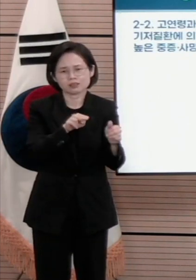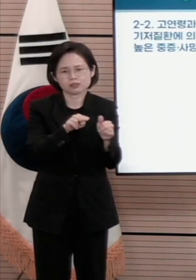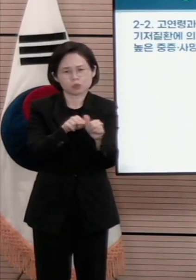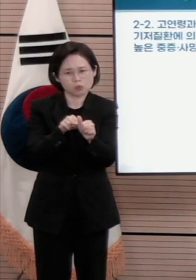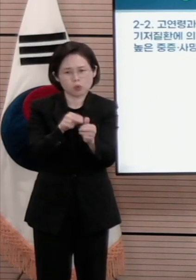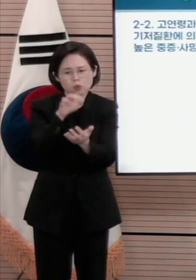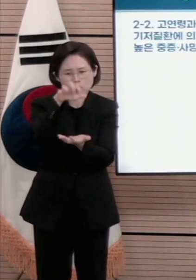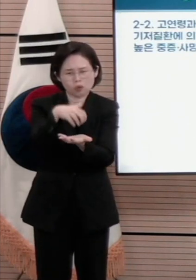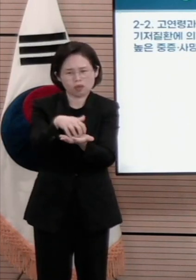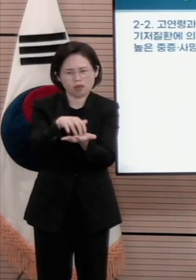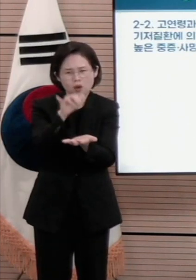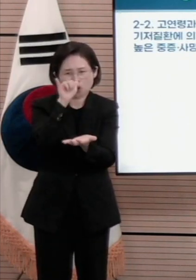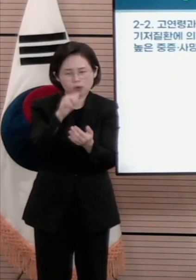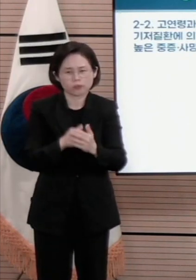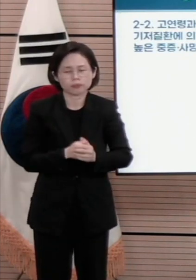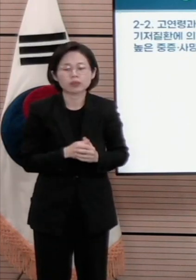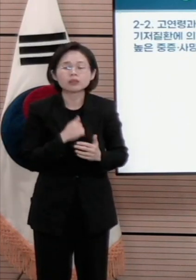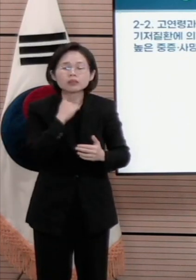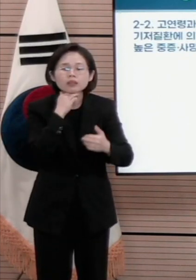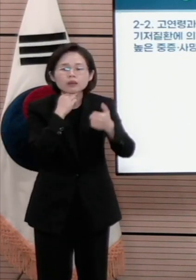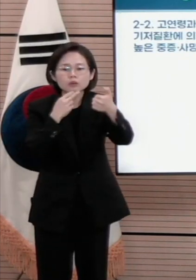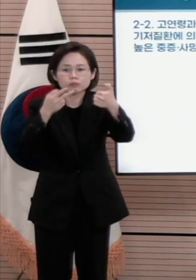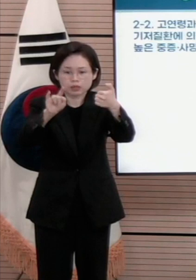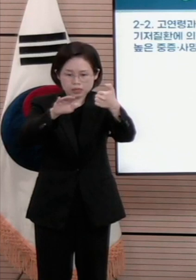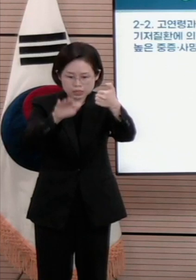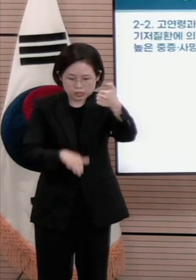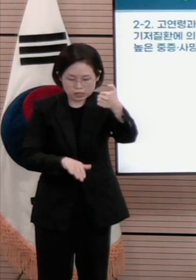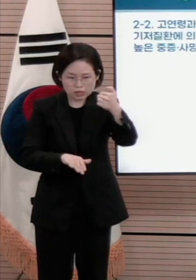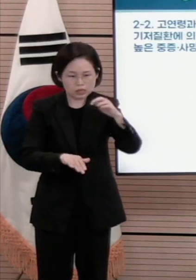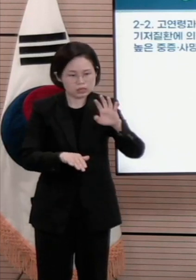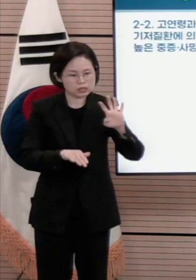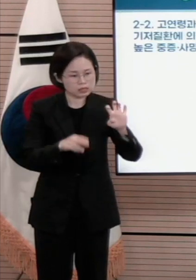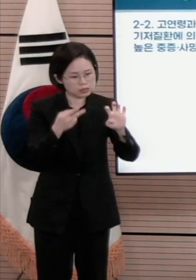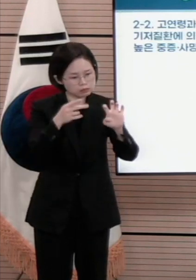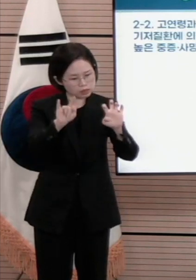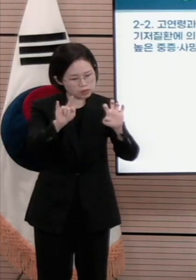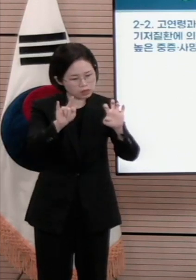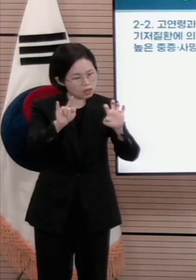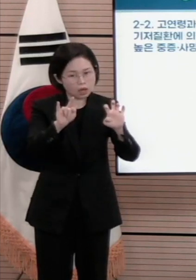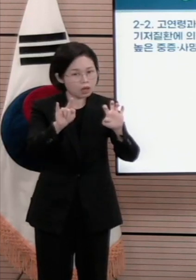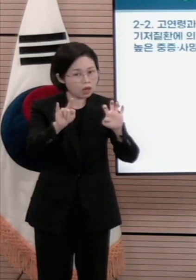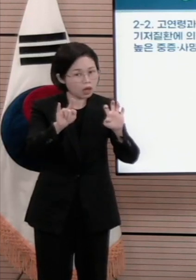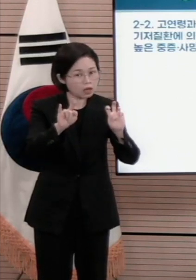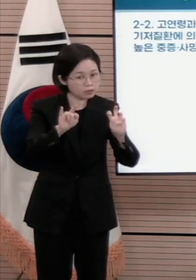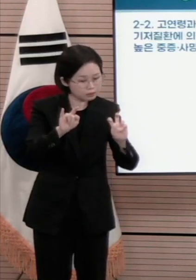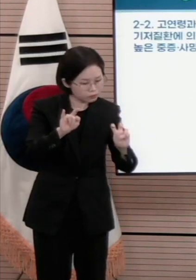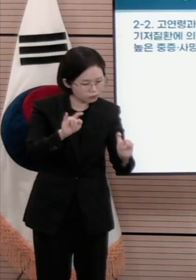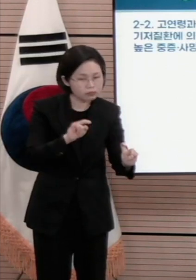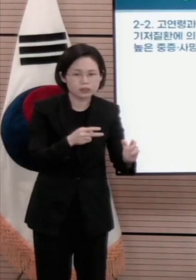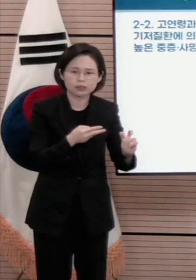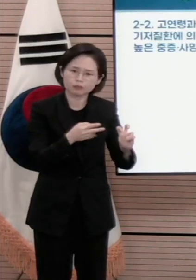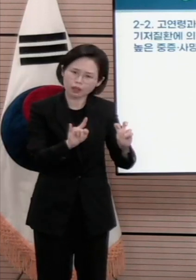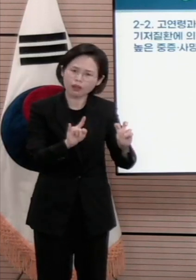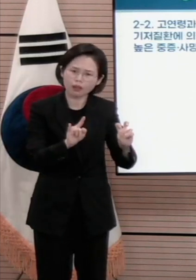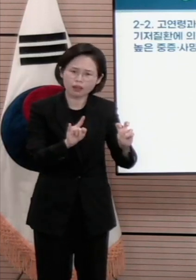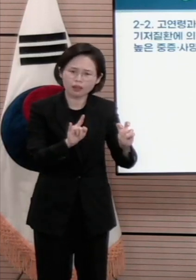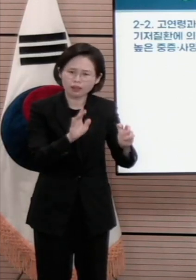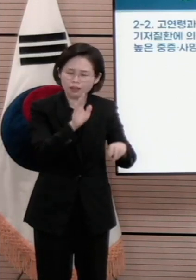그래서 또한 50대 이하 연령층 40대 또는 그보다 더 젊은 연령층에서도